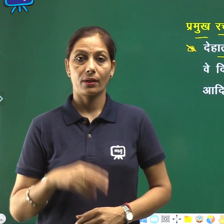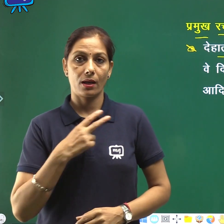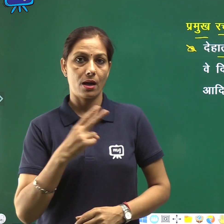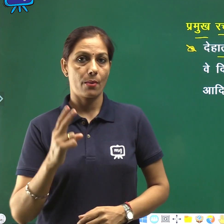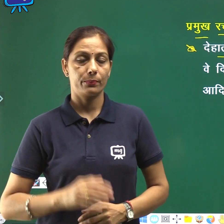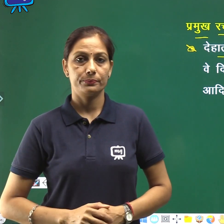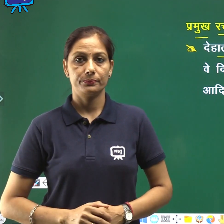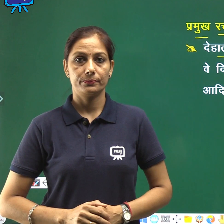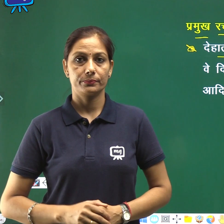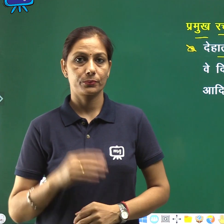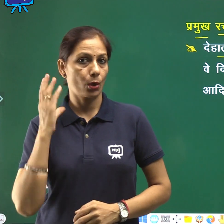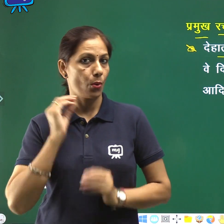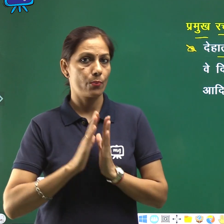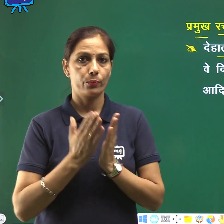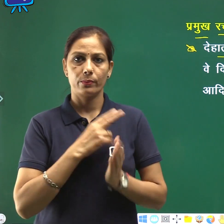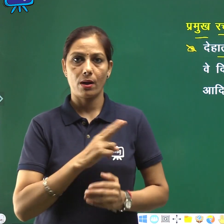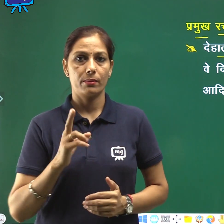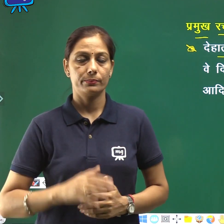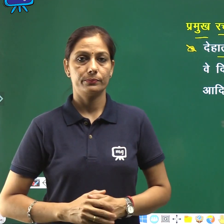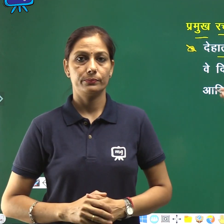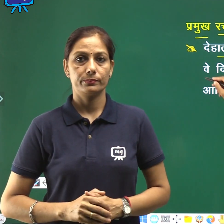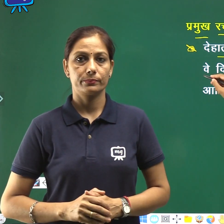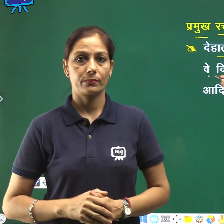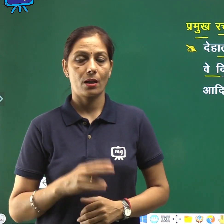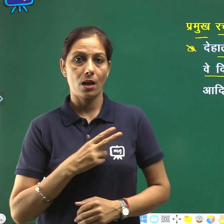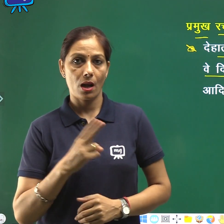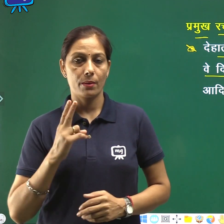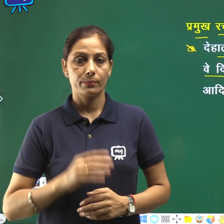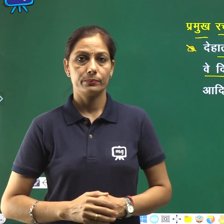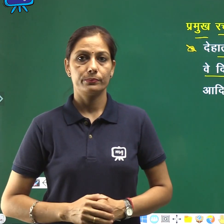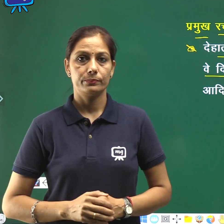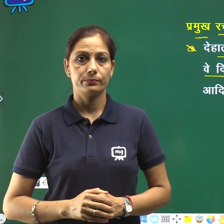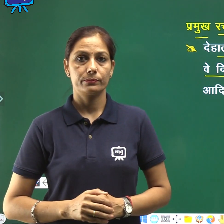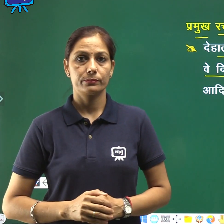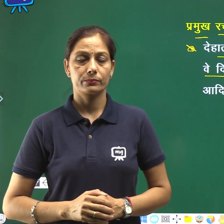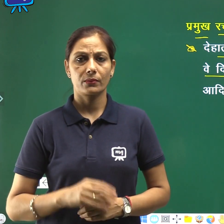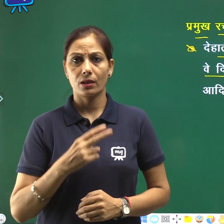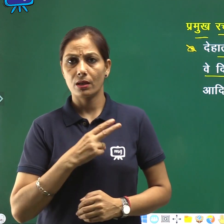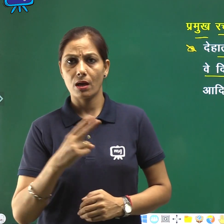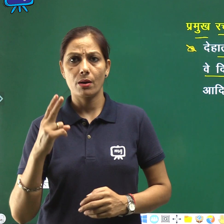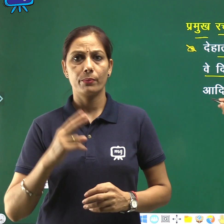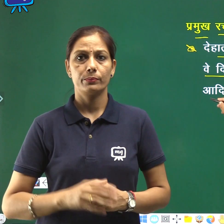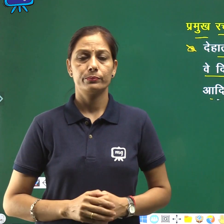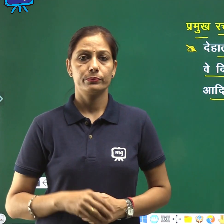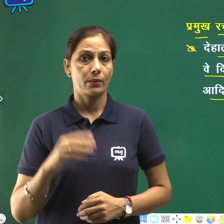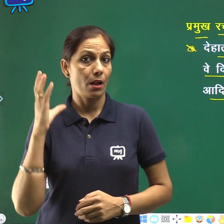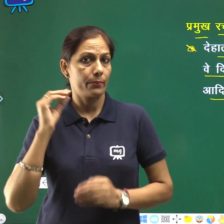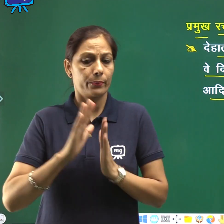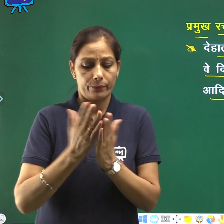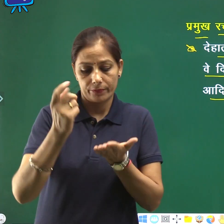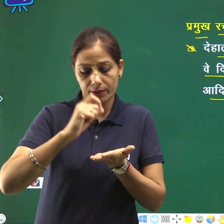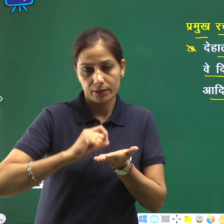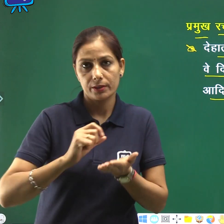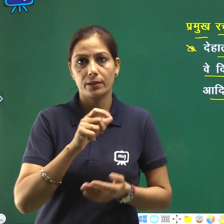देहाती दुनिया, ग्राम सुधार, वे दिन वे लोग, स्मृति शेष आदि है।